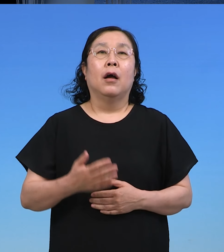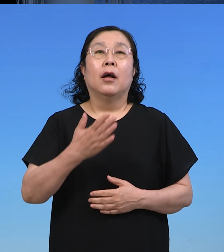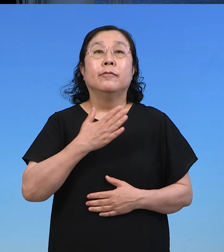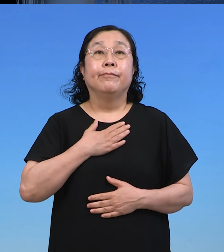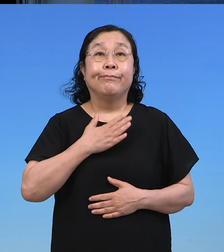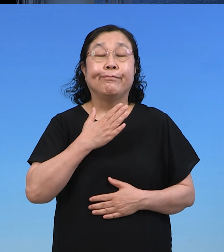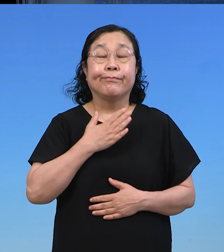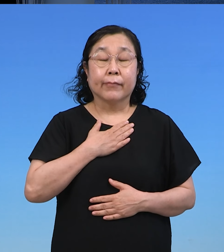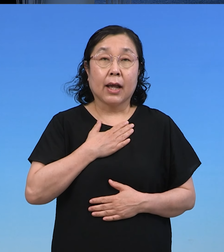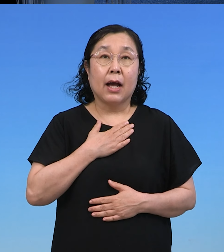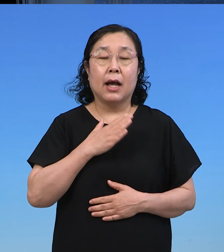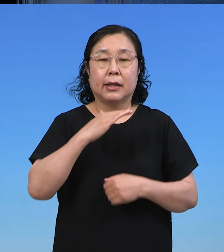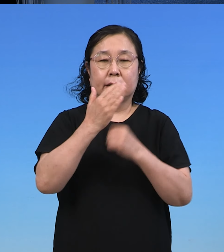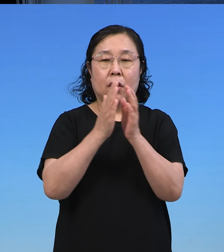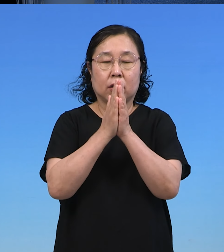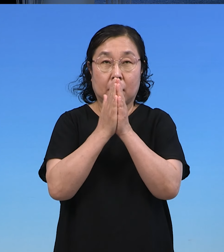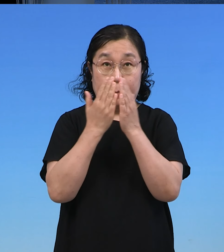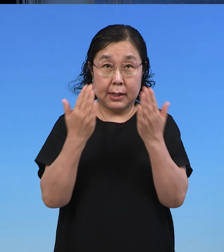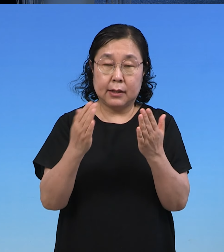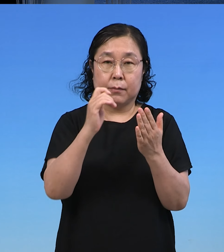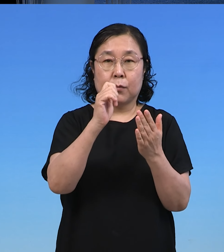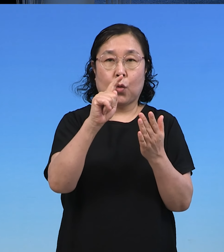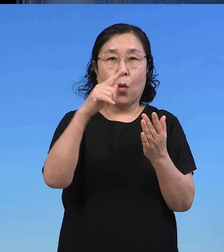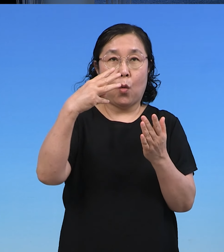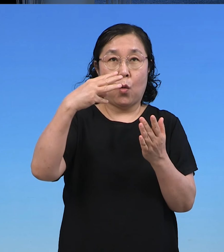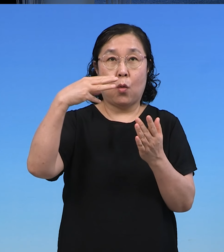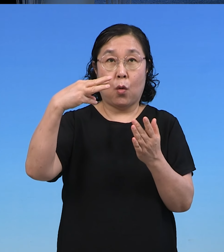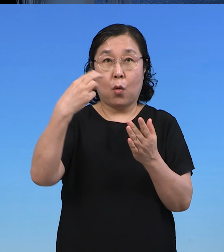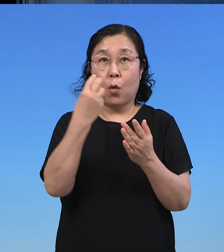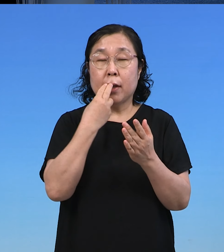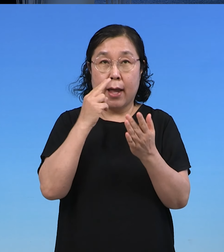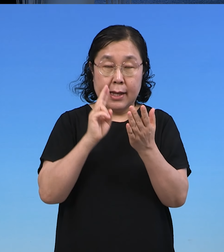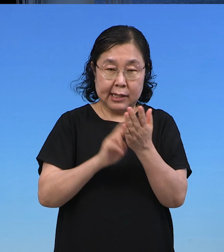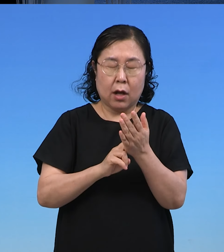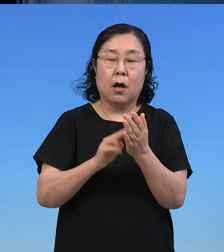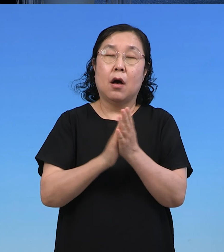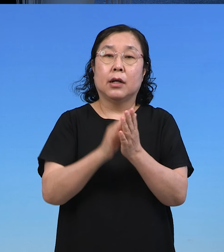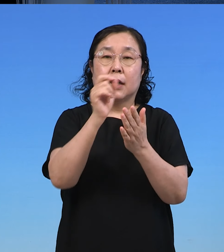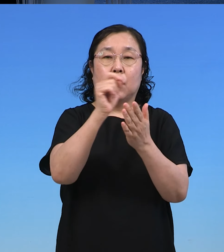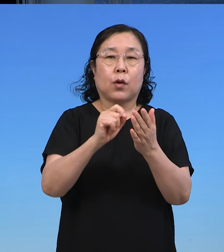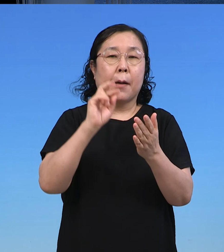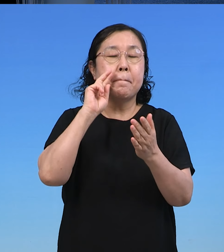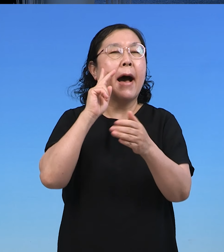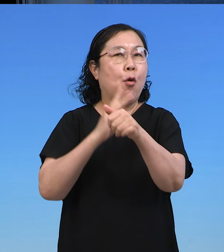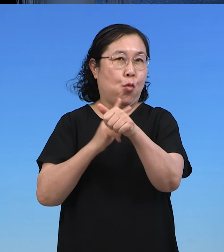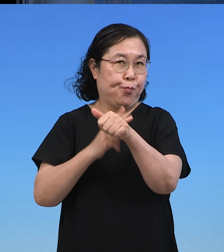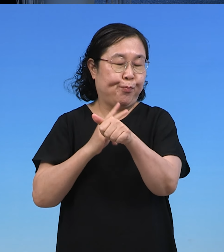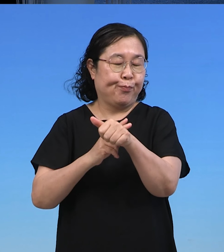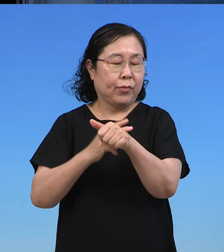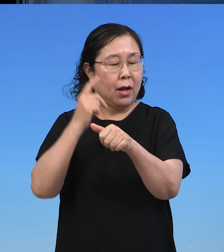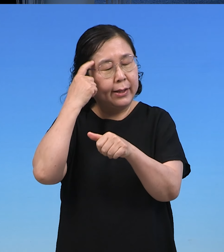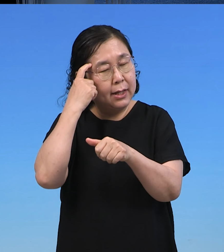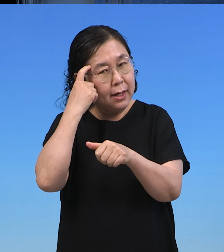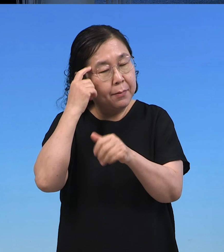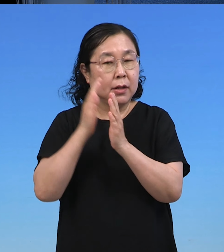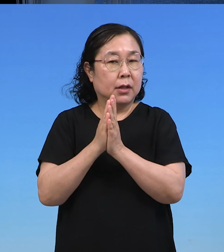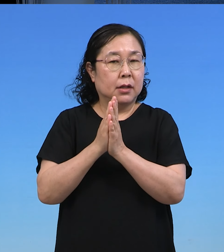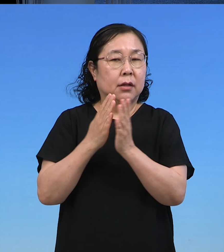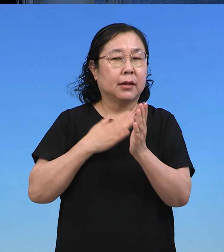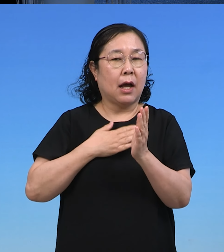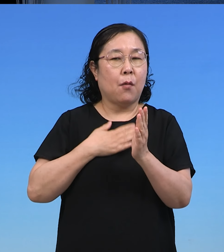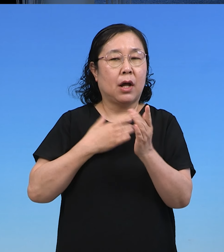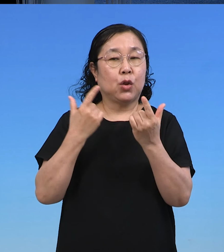제가 이 본문 골로새서를 기록한 그 사도 바울을 묵상하다가 보면은 이제 같은 길을